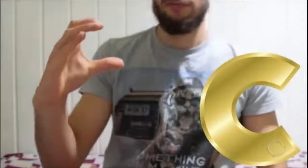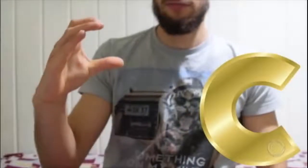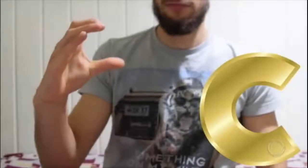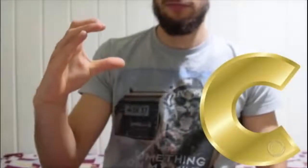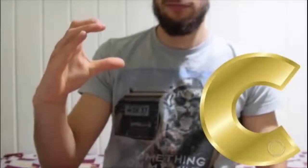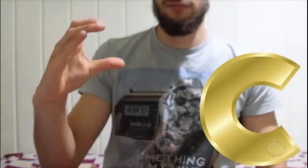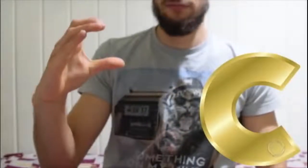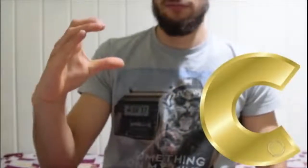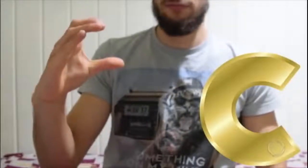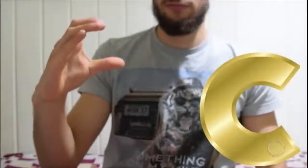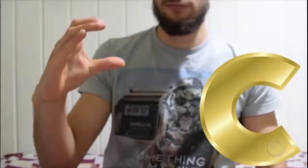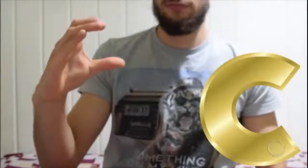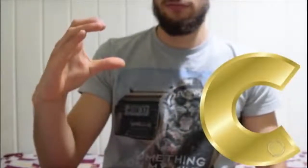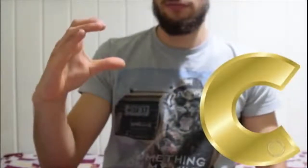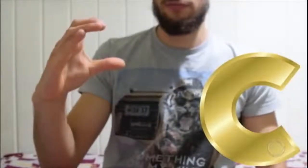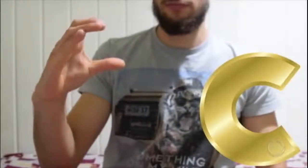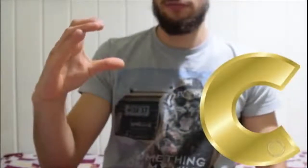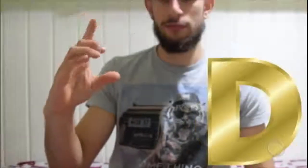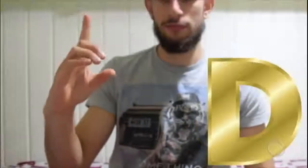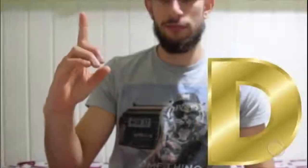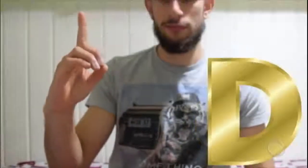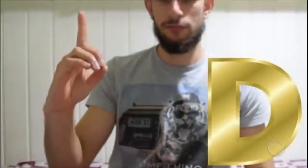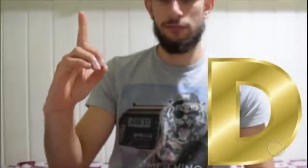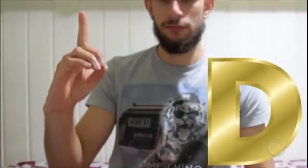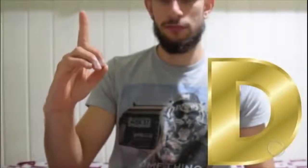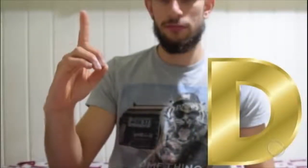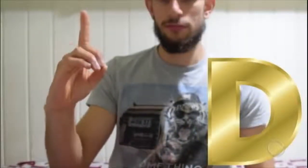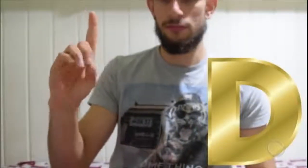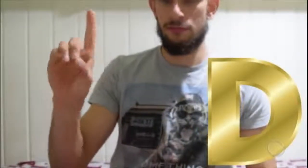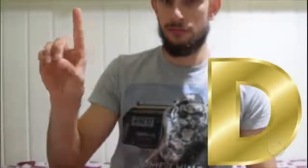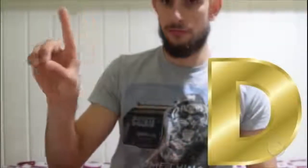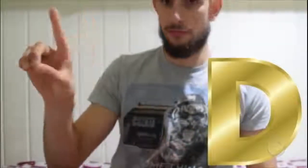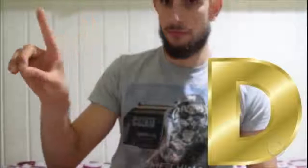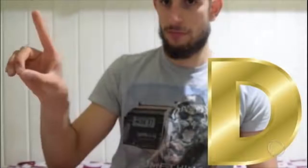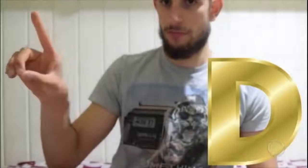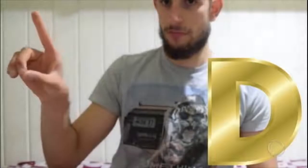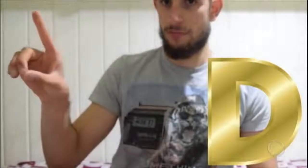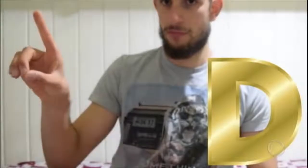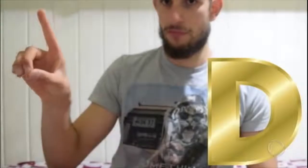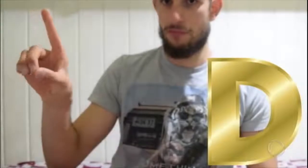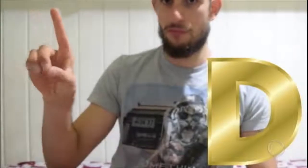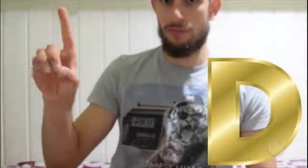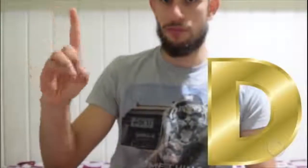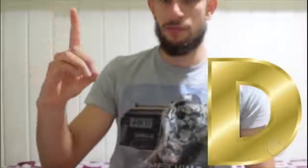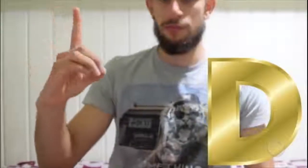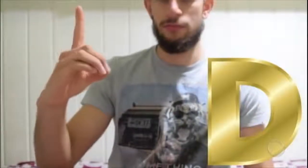mudar de região para região, mais ou menos como o sotaque da língua falada.